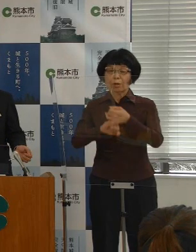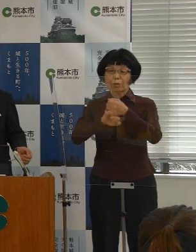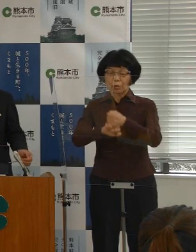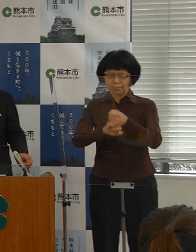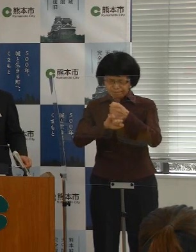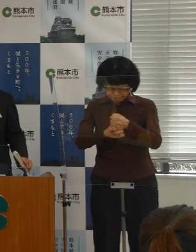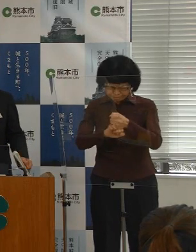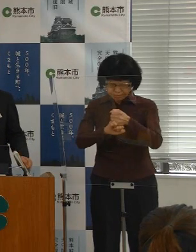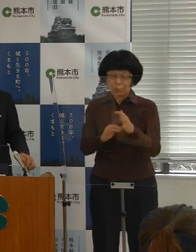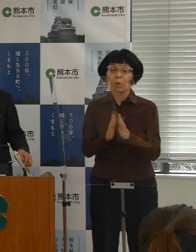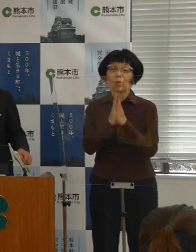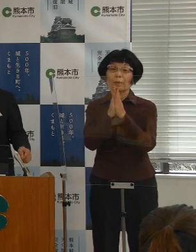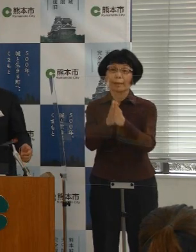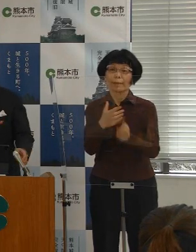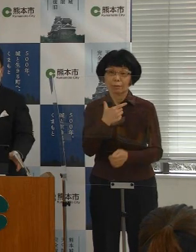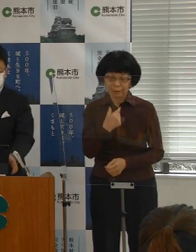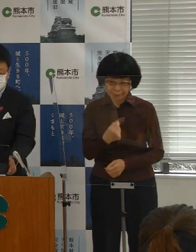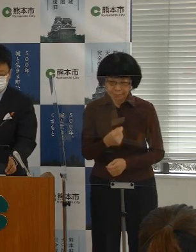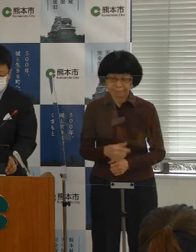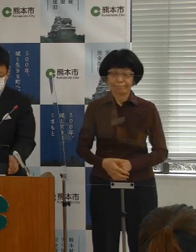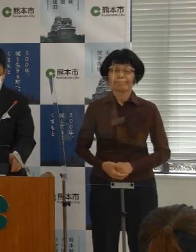のでよろしくお願いいたします。